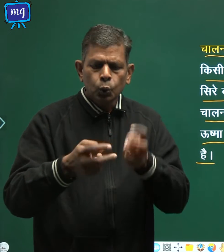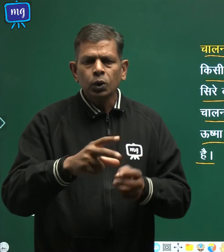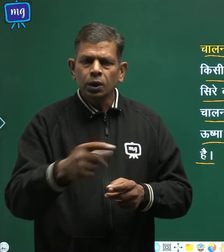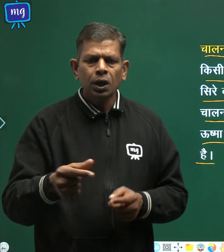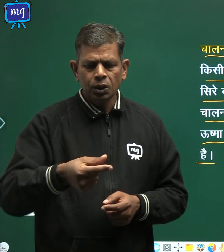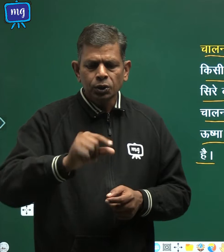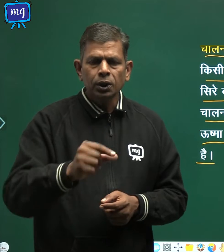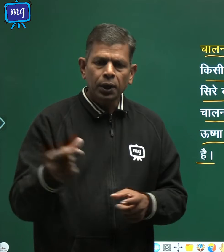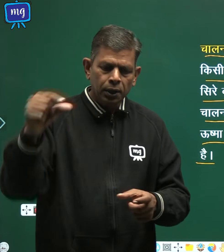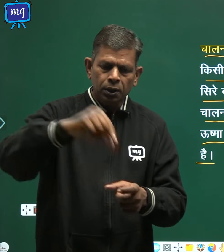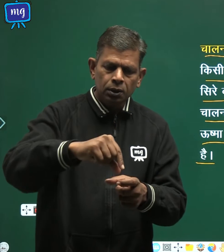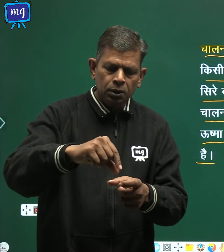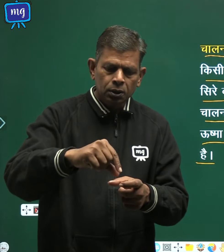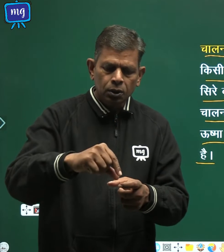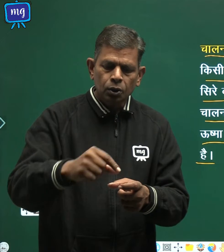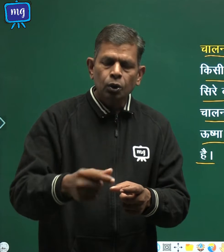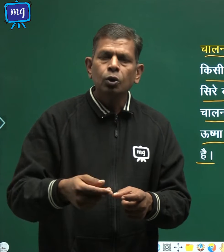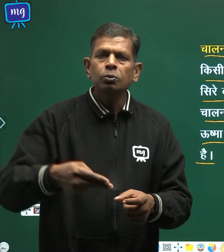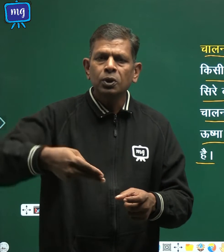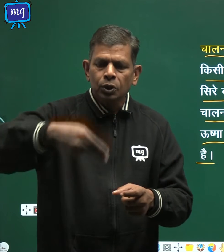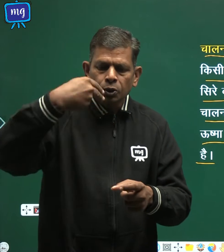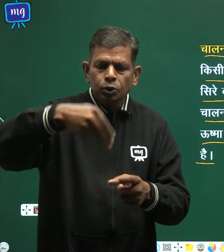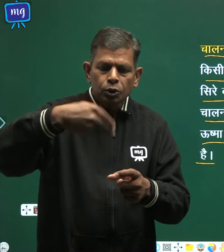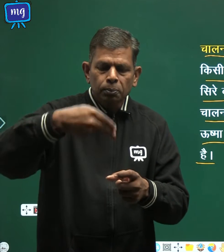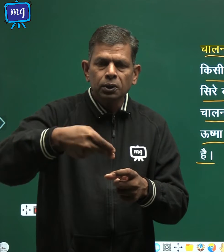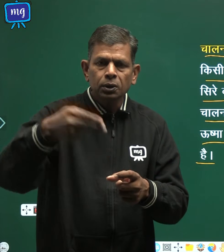हैं और उसमें चम्मच रखते हैं